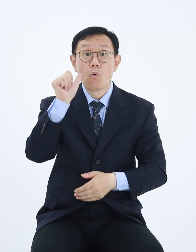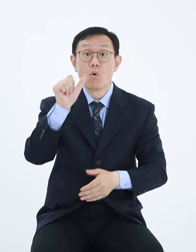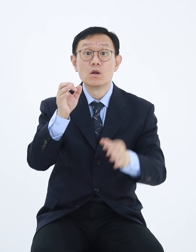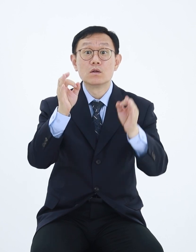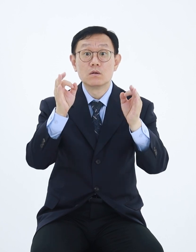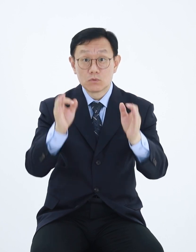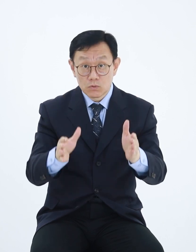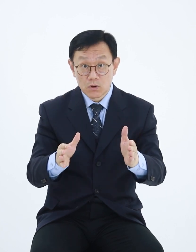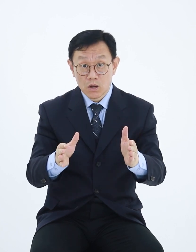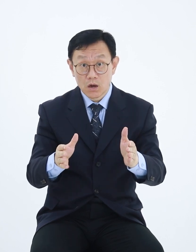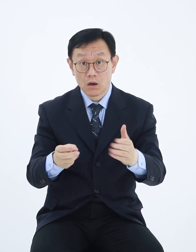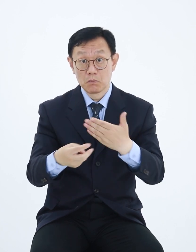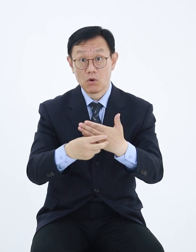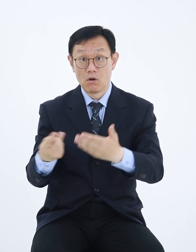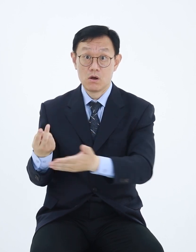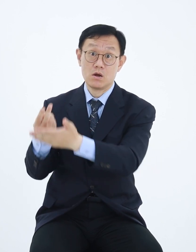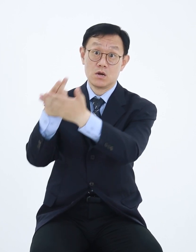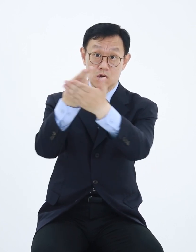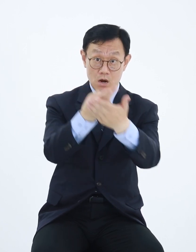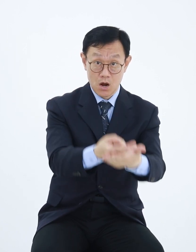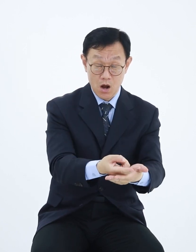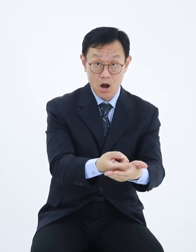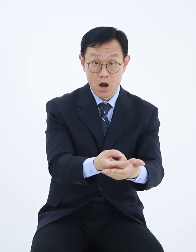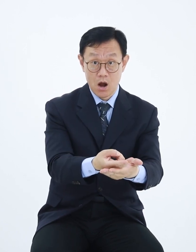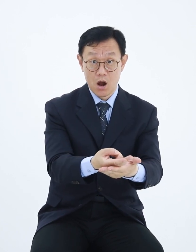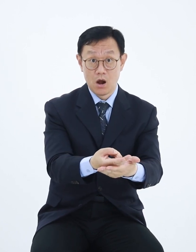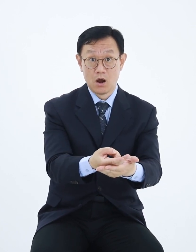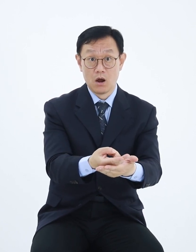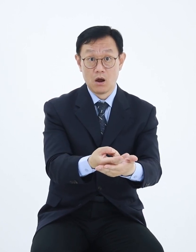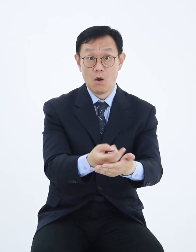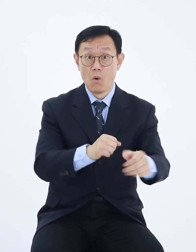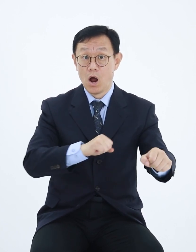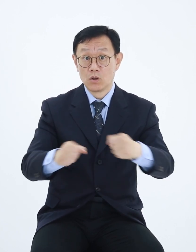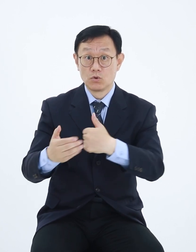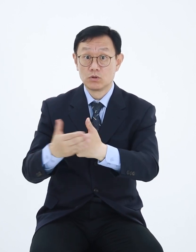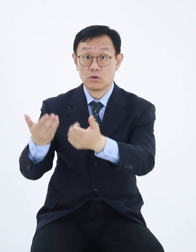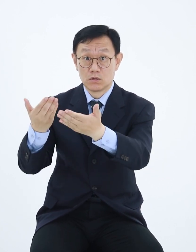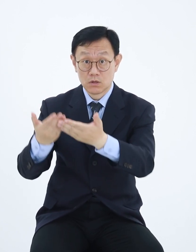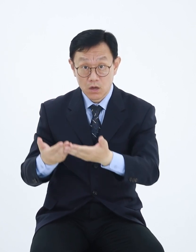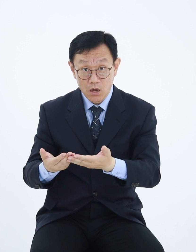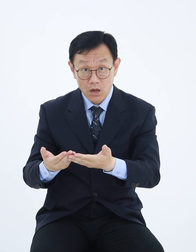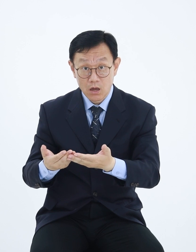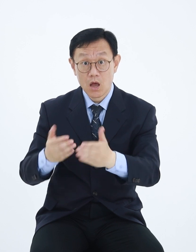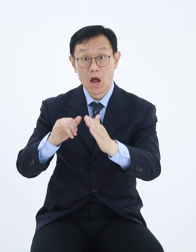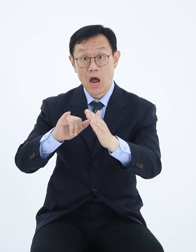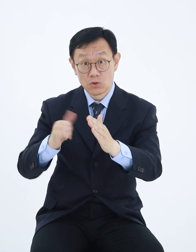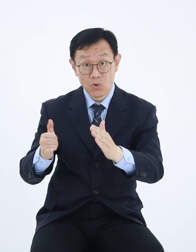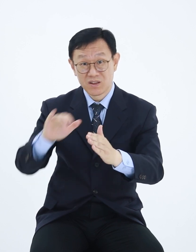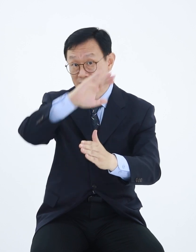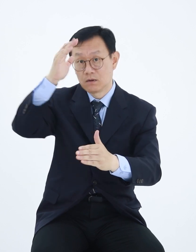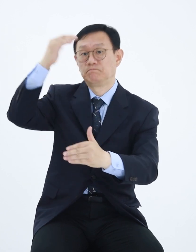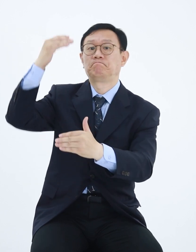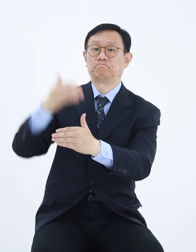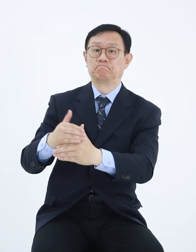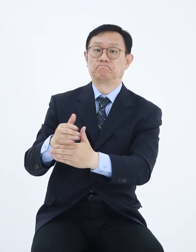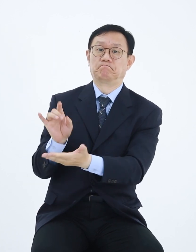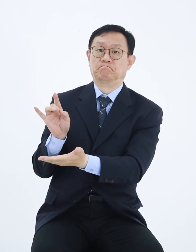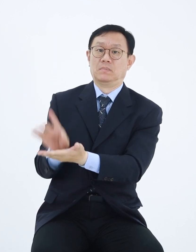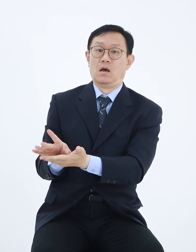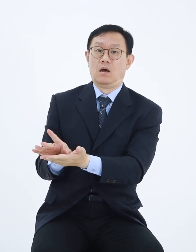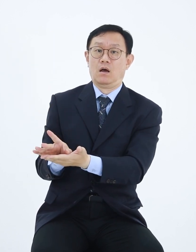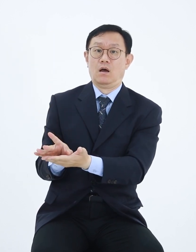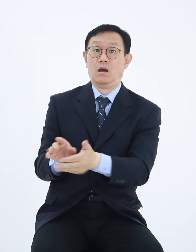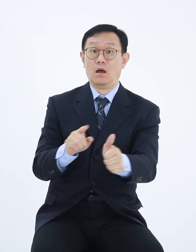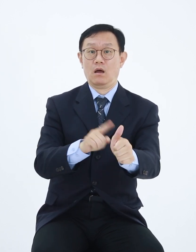5일 만에 겨우 이송된 병원에서는 방역을 위해 활동지원사는 물론이고 가족들의 출입을 통제해 J씨는